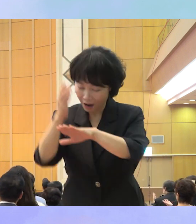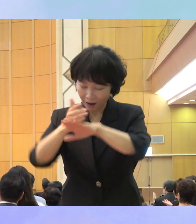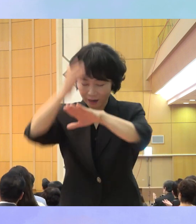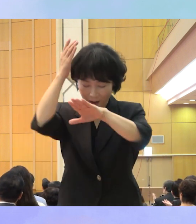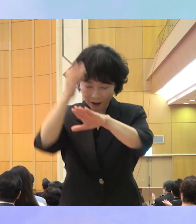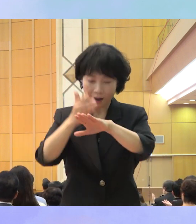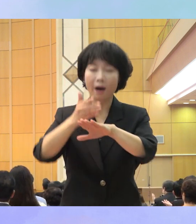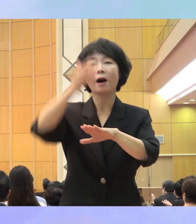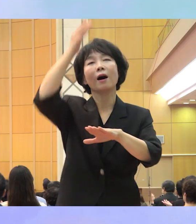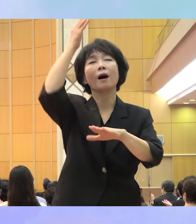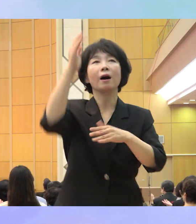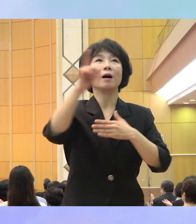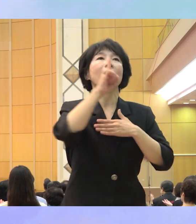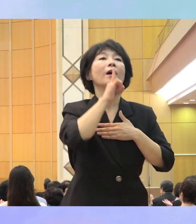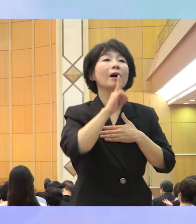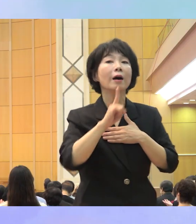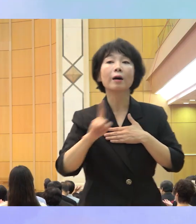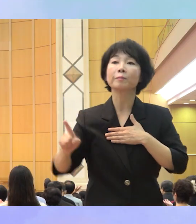감사라.